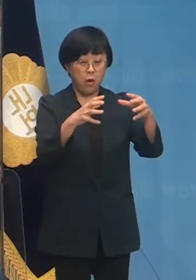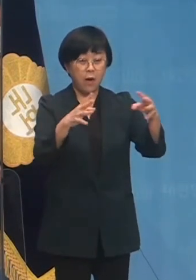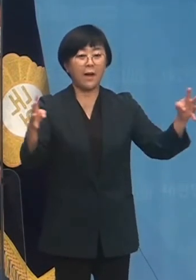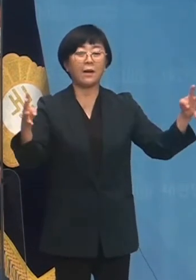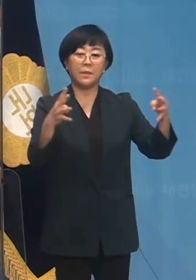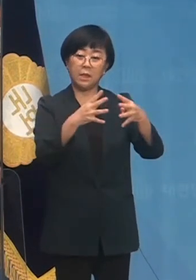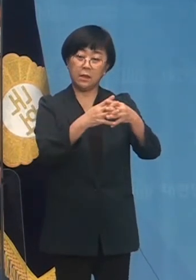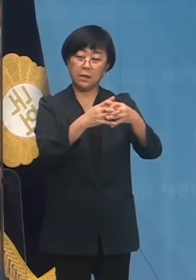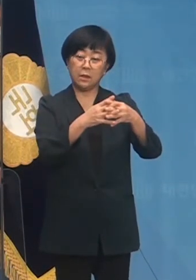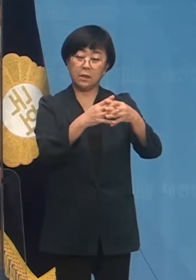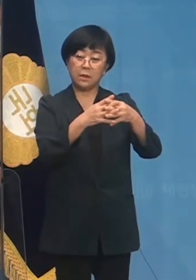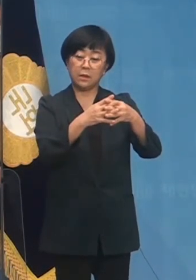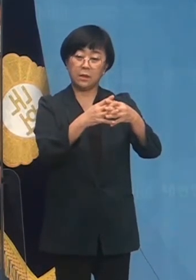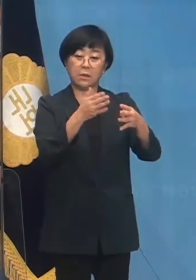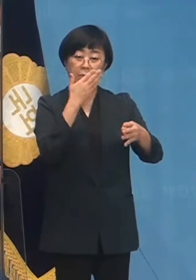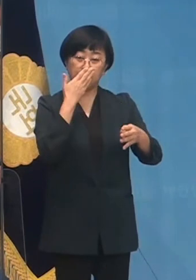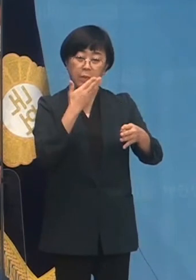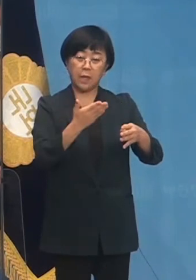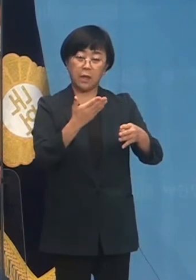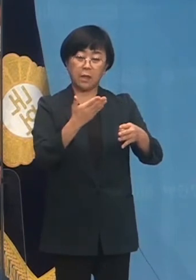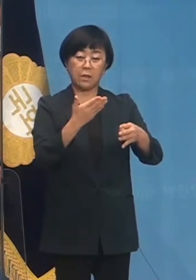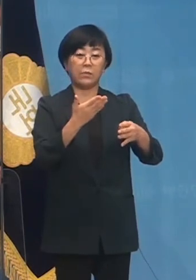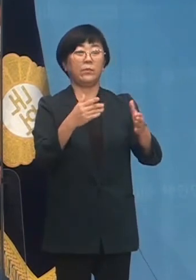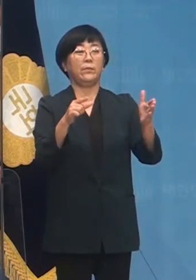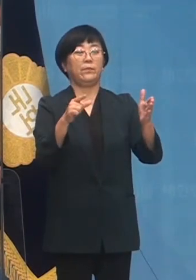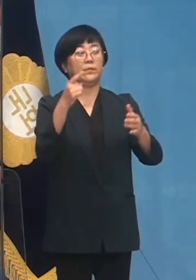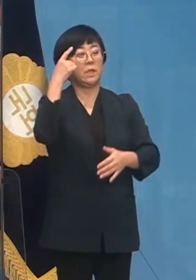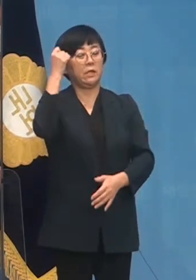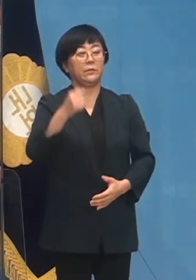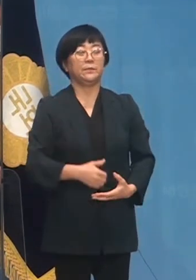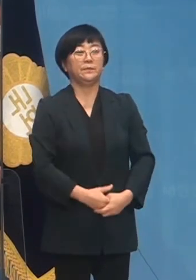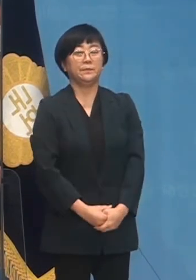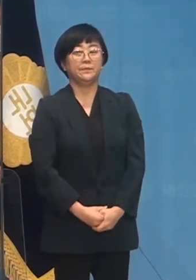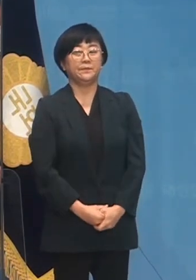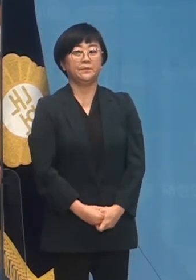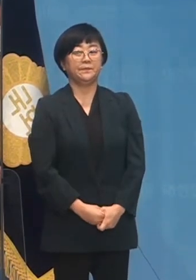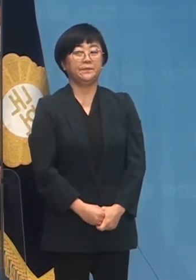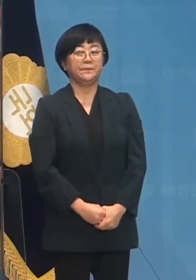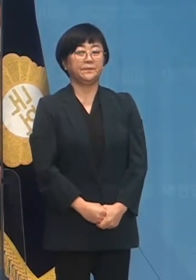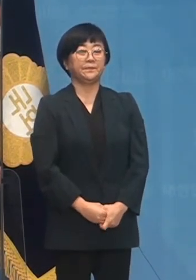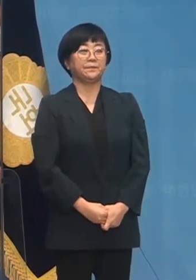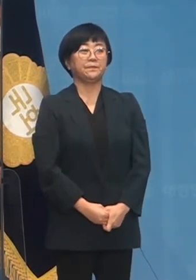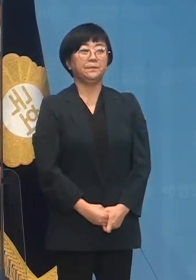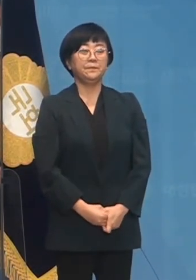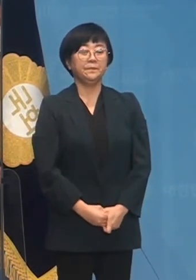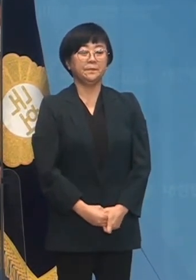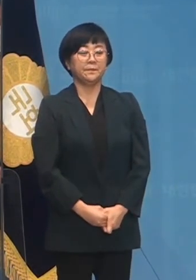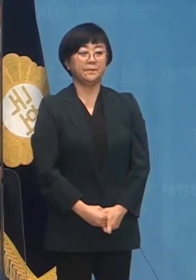합의에 의해서 가능해질 것이다 이렇게 생각합니다.